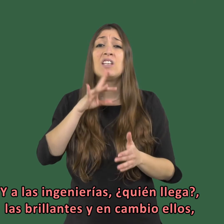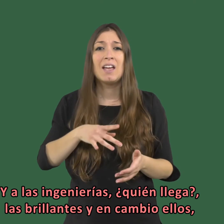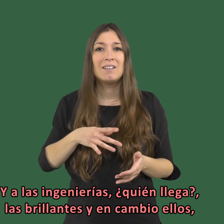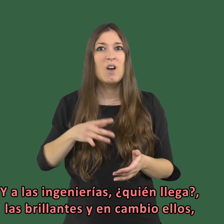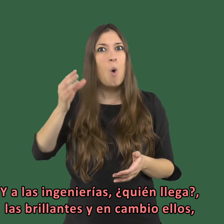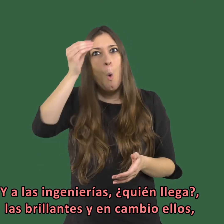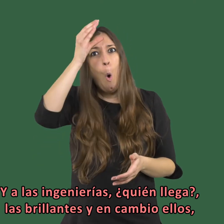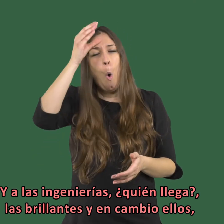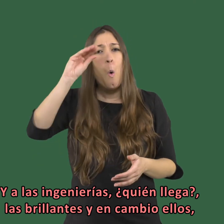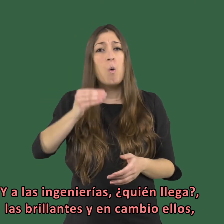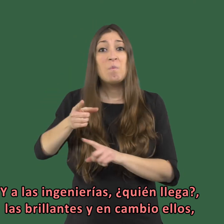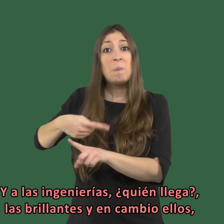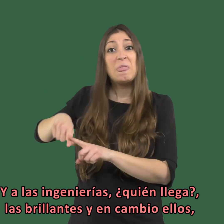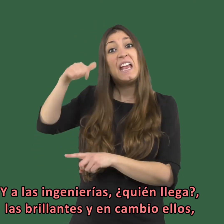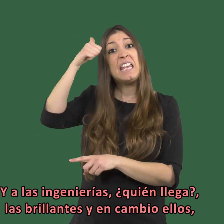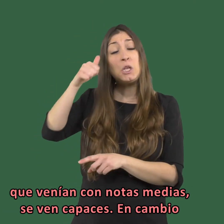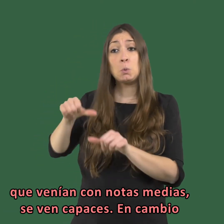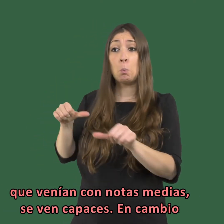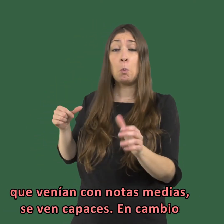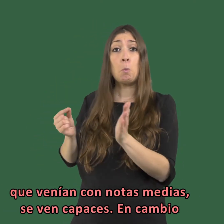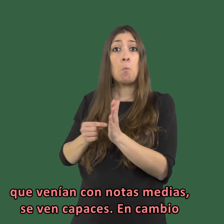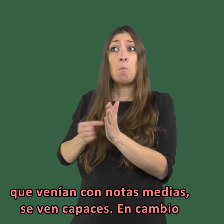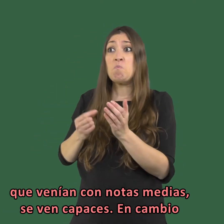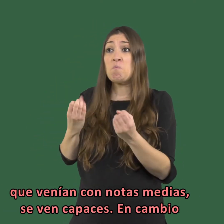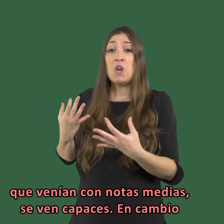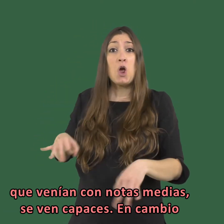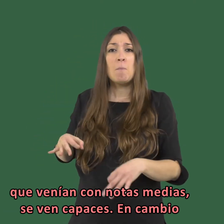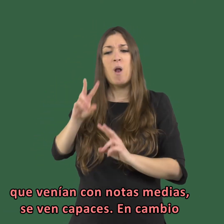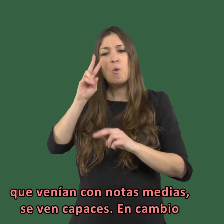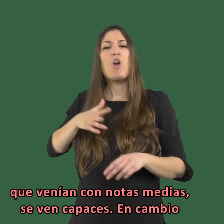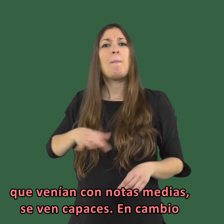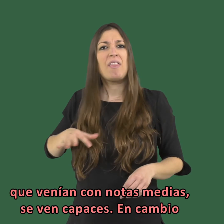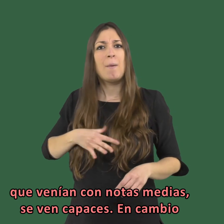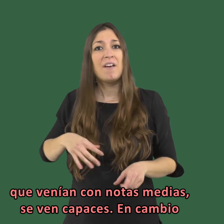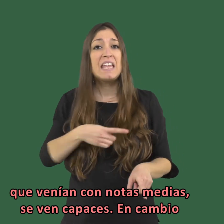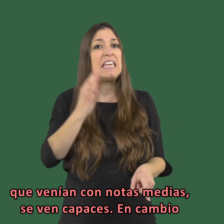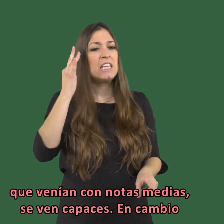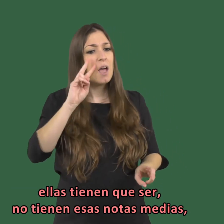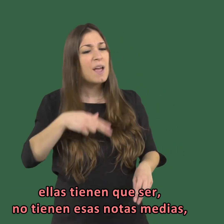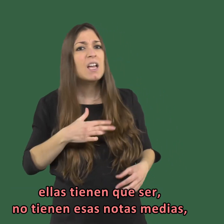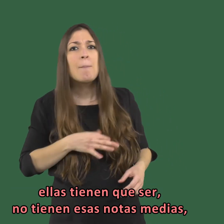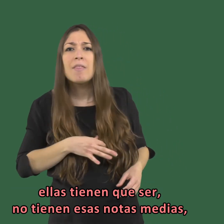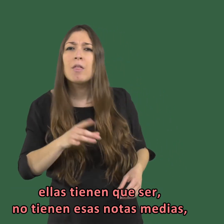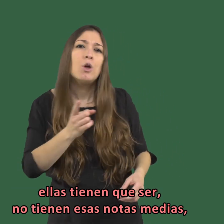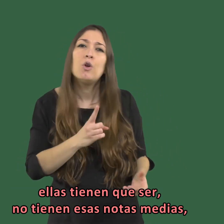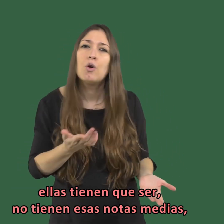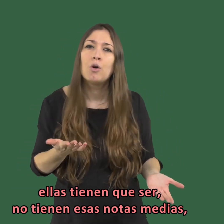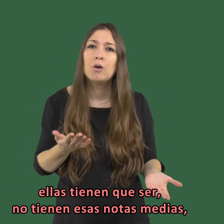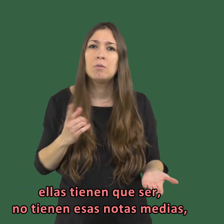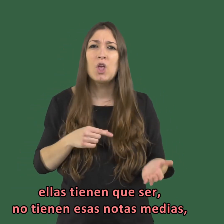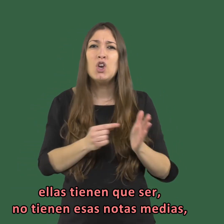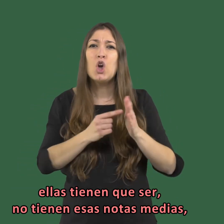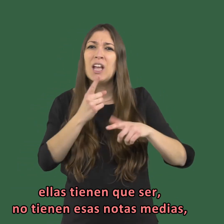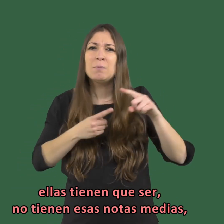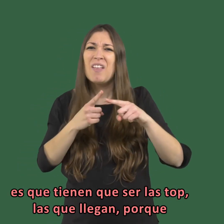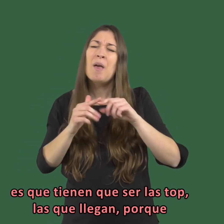llega? Las brillantes. Y en cambio ellos, que venían con unas notas medias, se ven capaces. En cambio ellas tienen que ser, no tienen